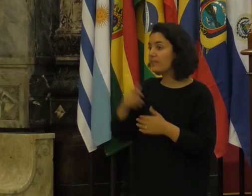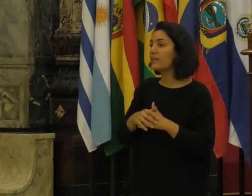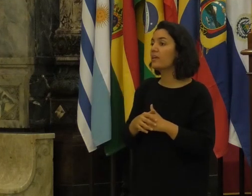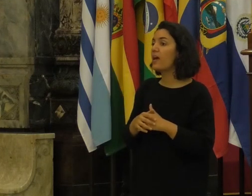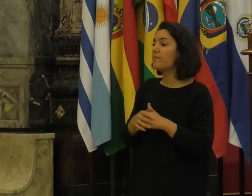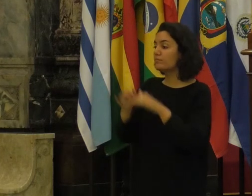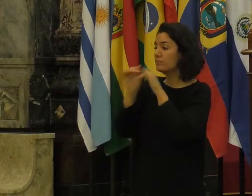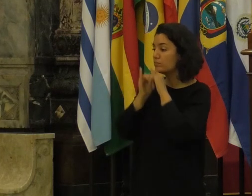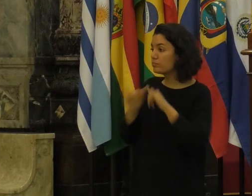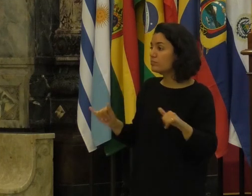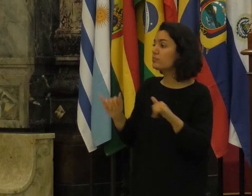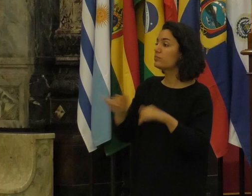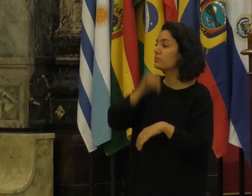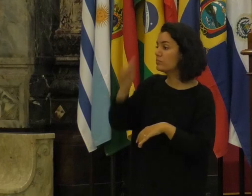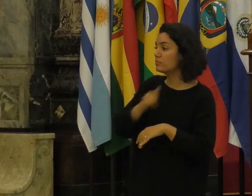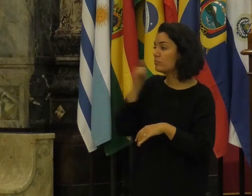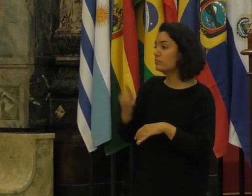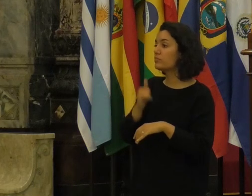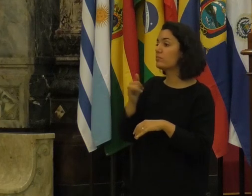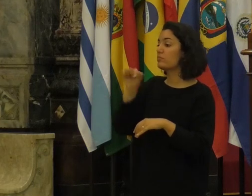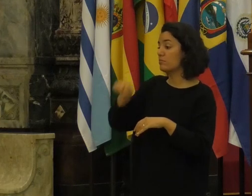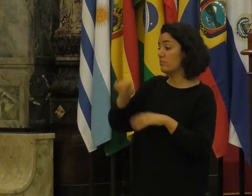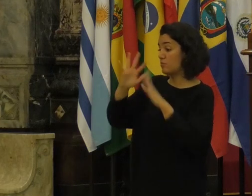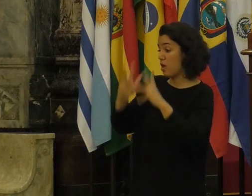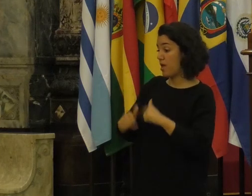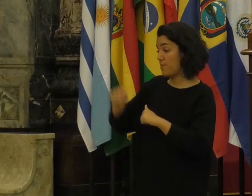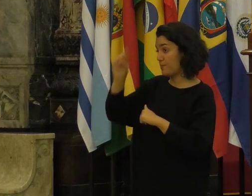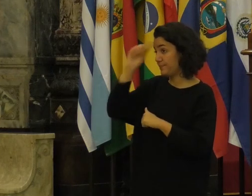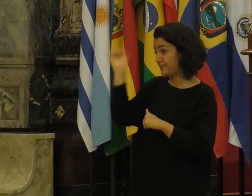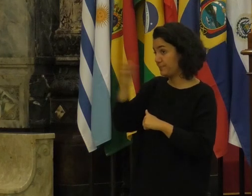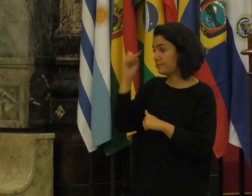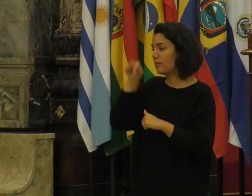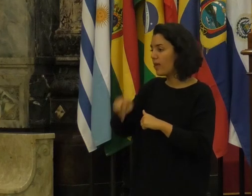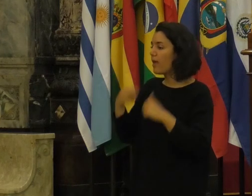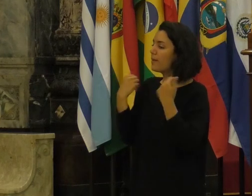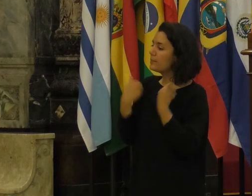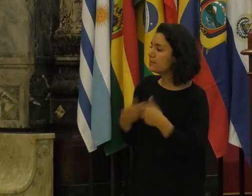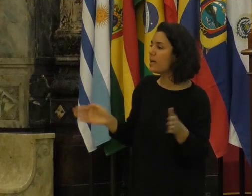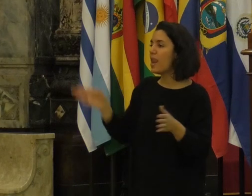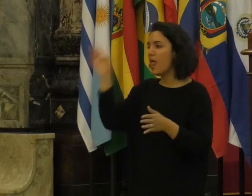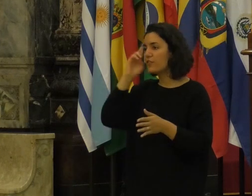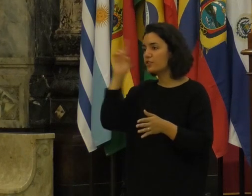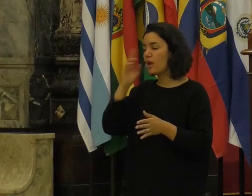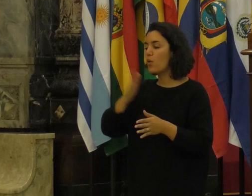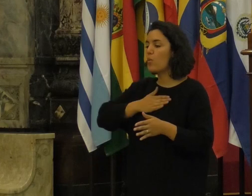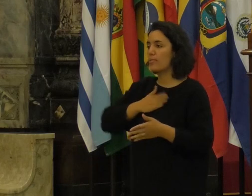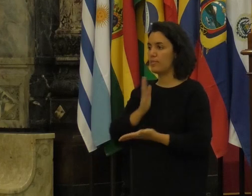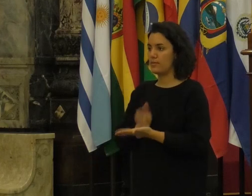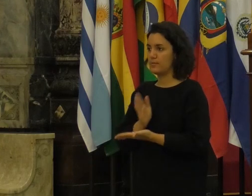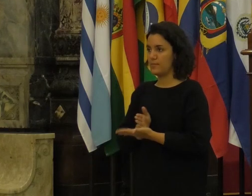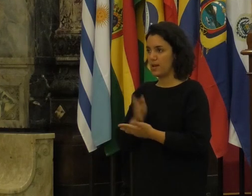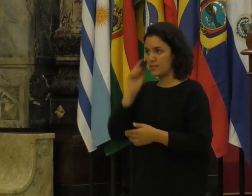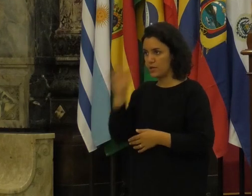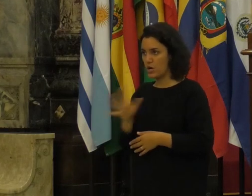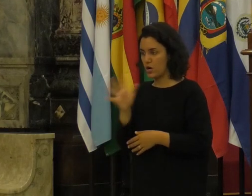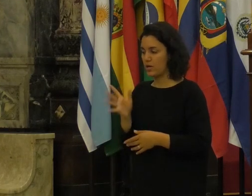el informe del organismo internacional y comenzar a introducirnos de ese modo en la reflexión sobre nuestra disciplina. En